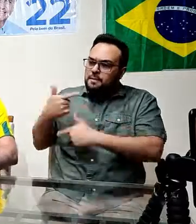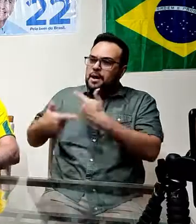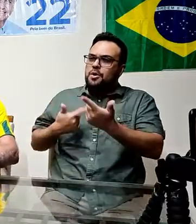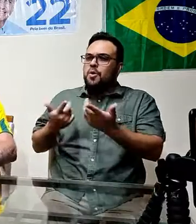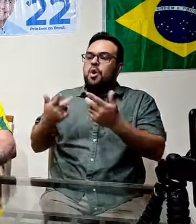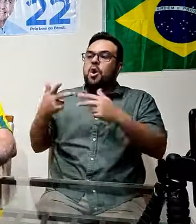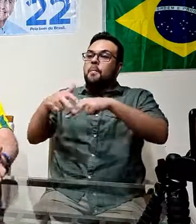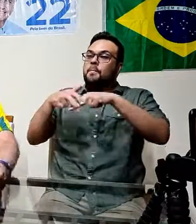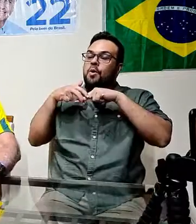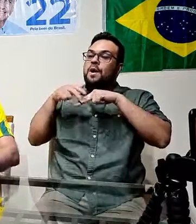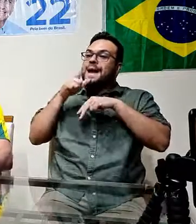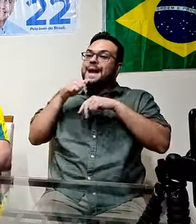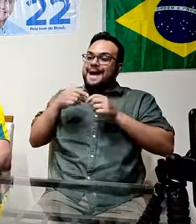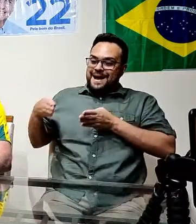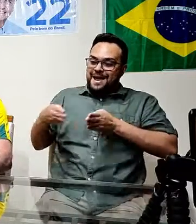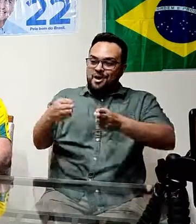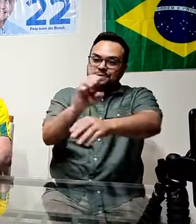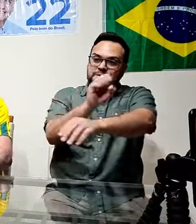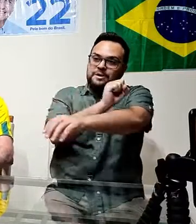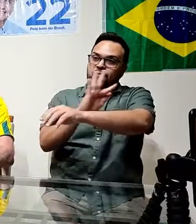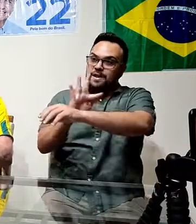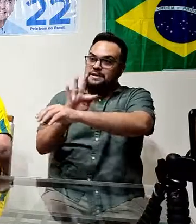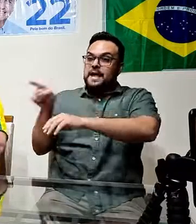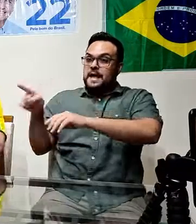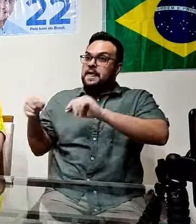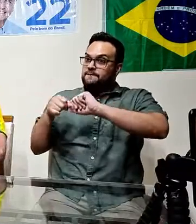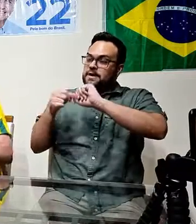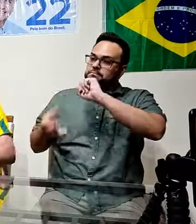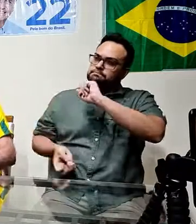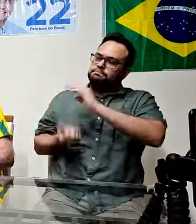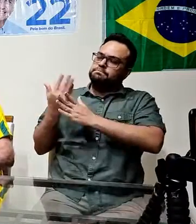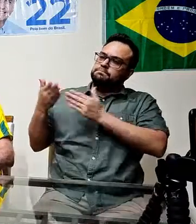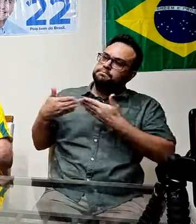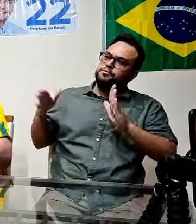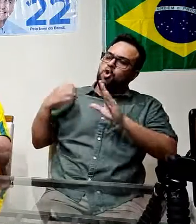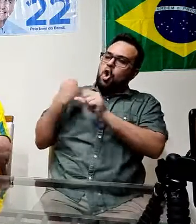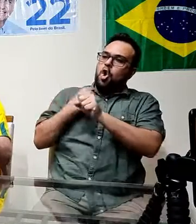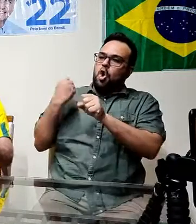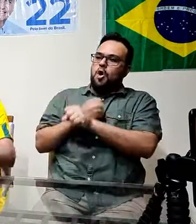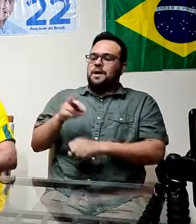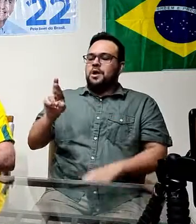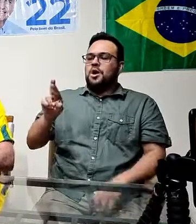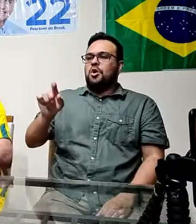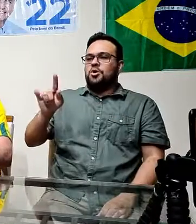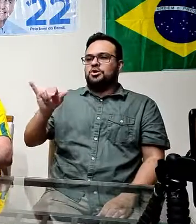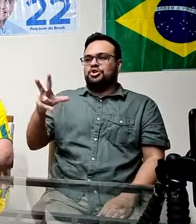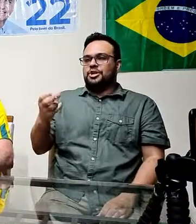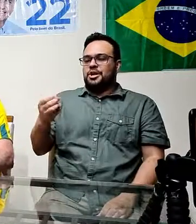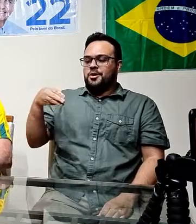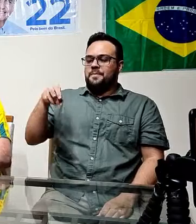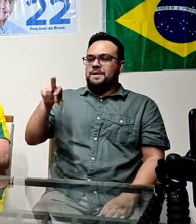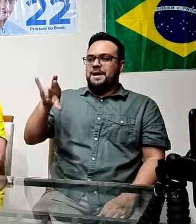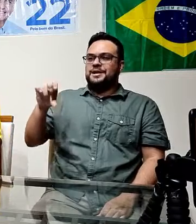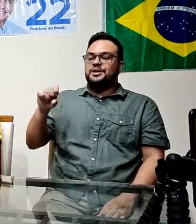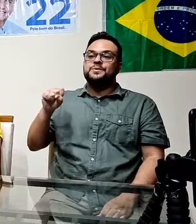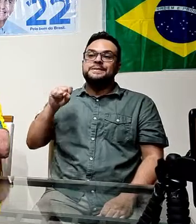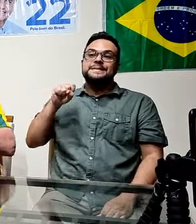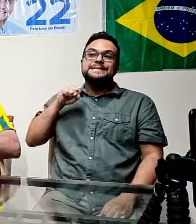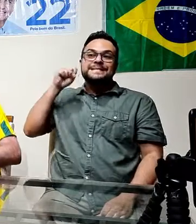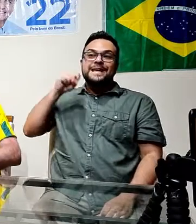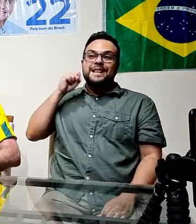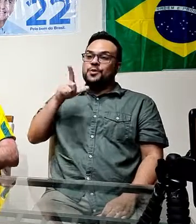pela transposição do Rio São Francisco. Rogério Marinho já é conhecido como senador das águas.